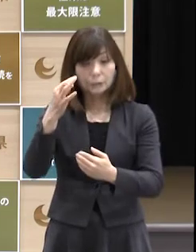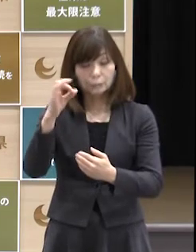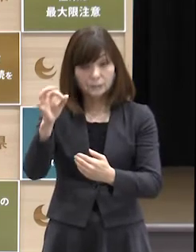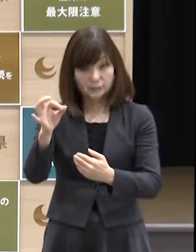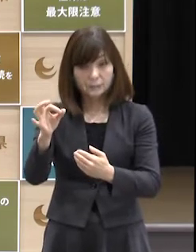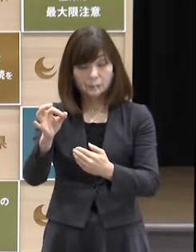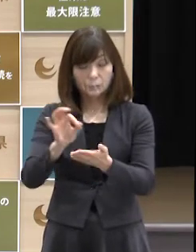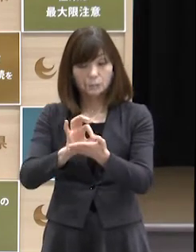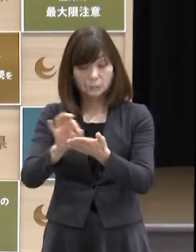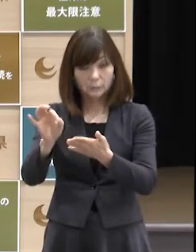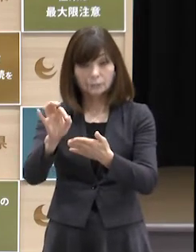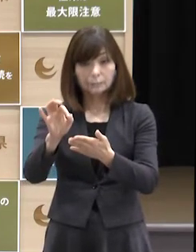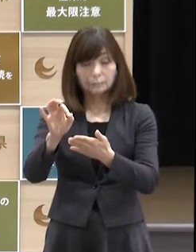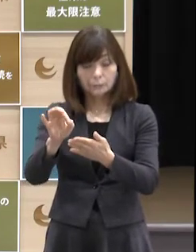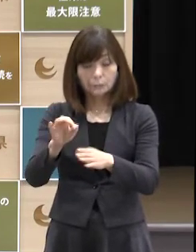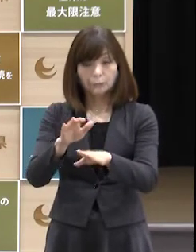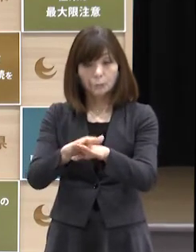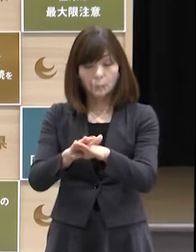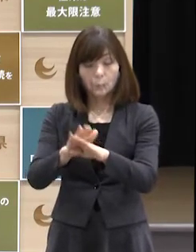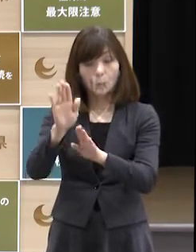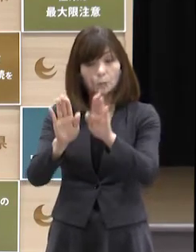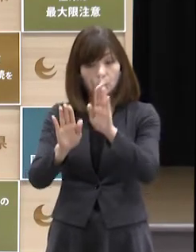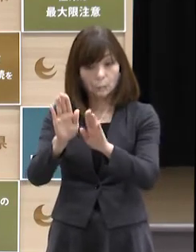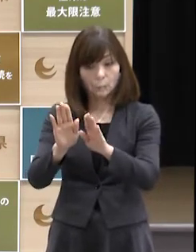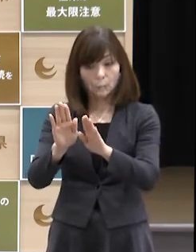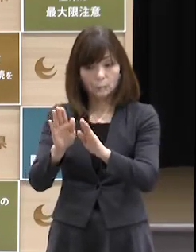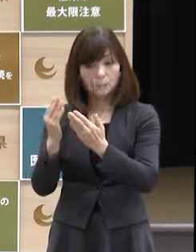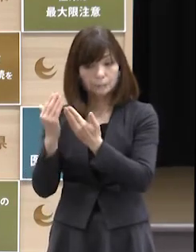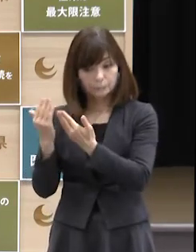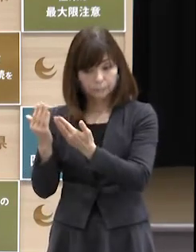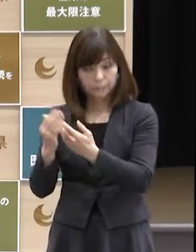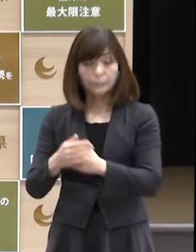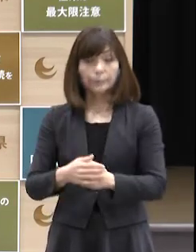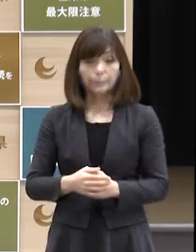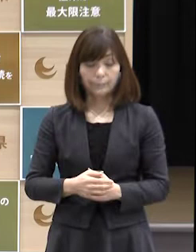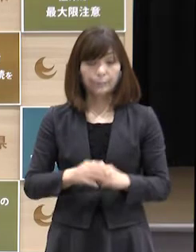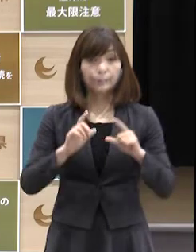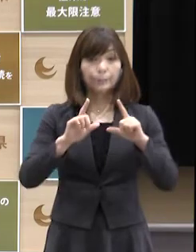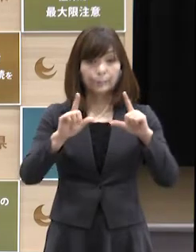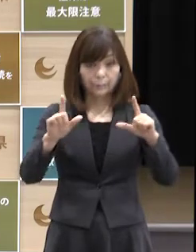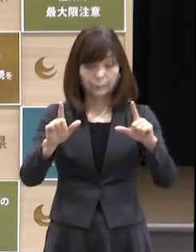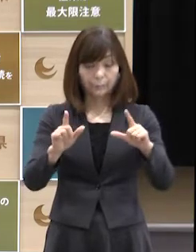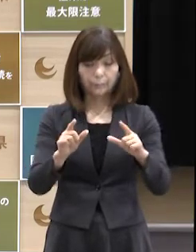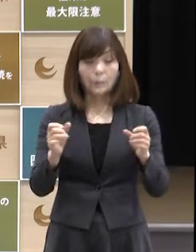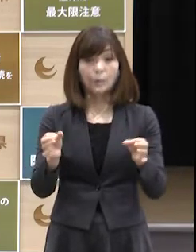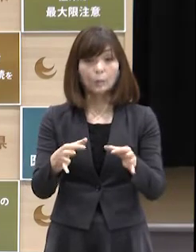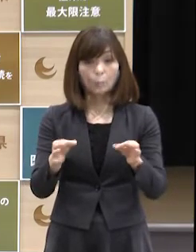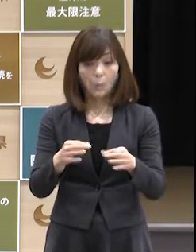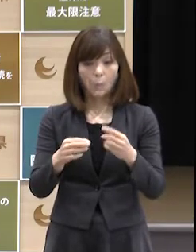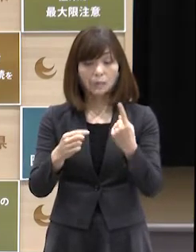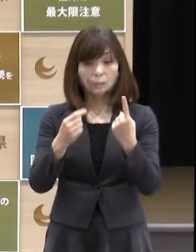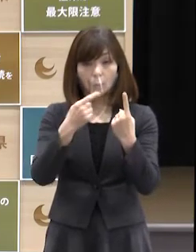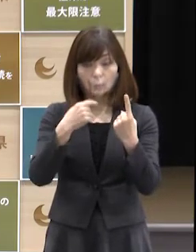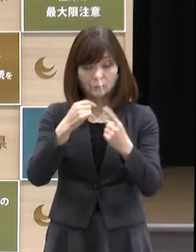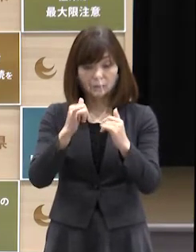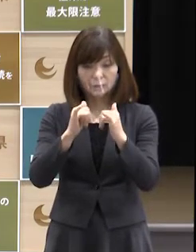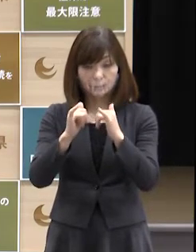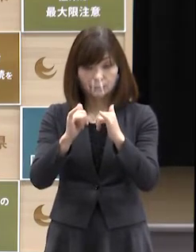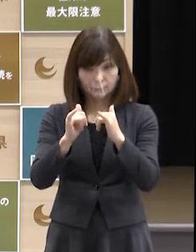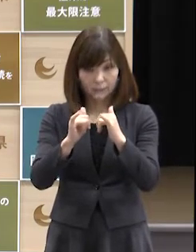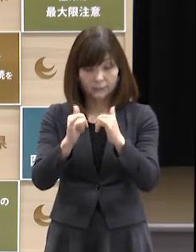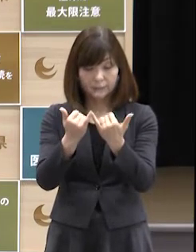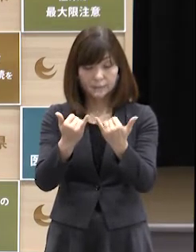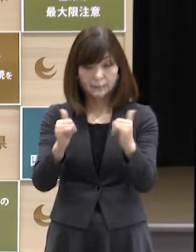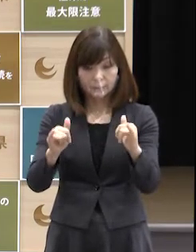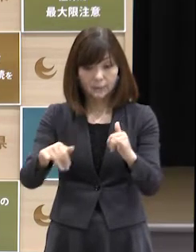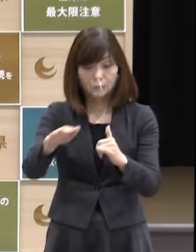てもお伺いします。 はい、友一口町方集、応援プロジェクトはです